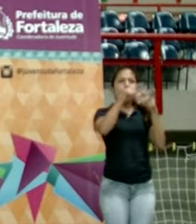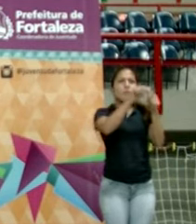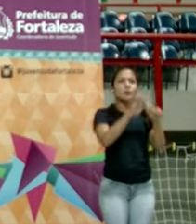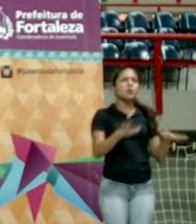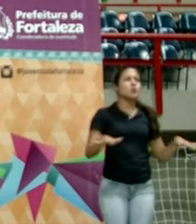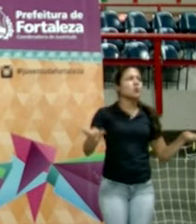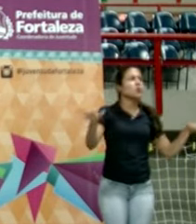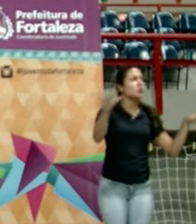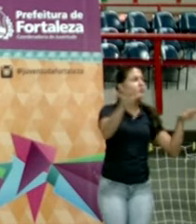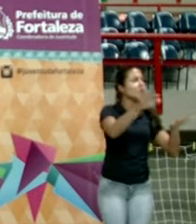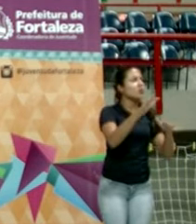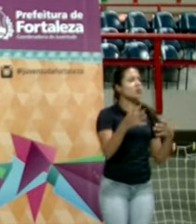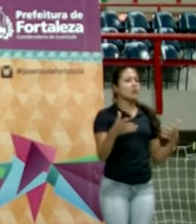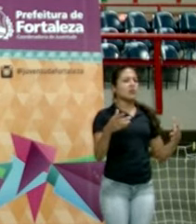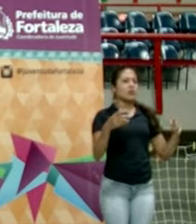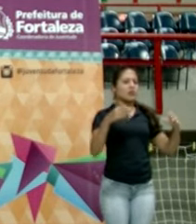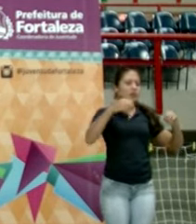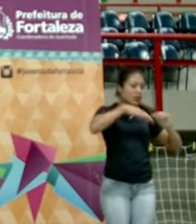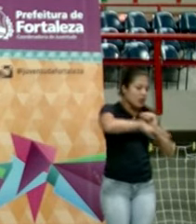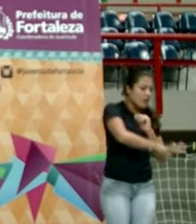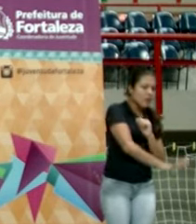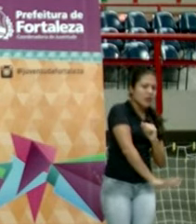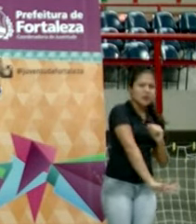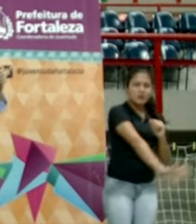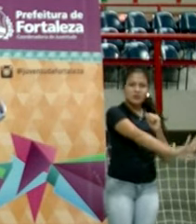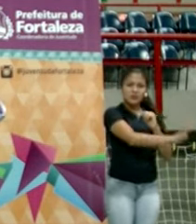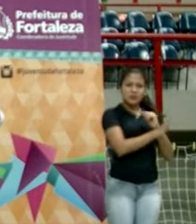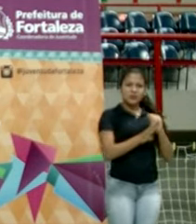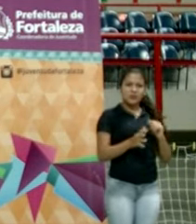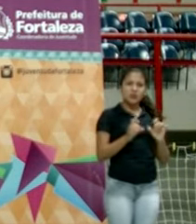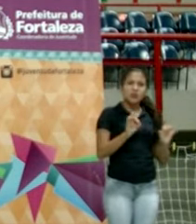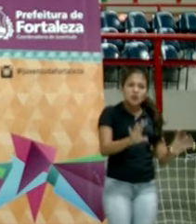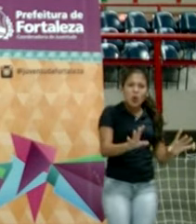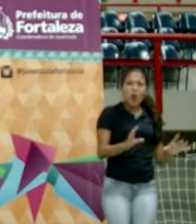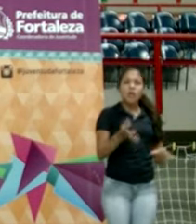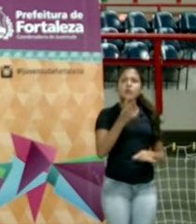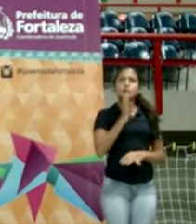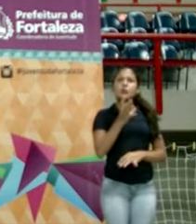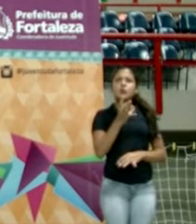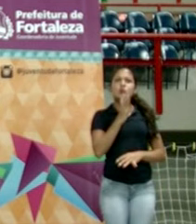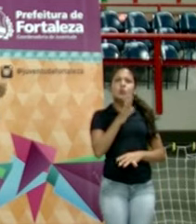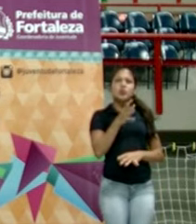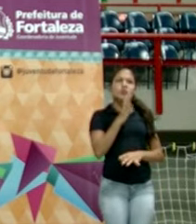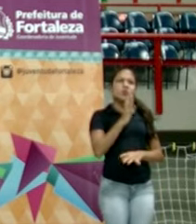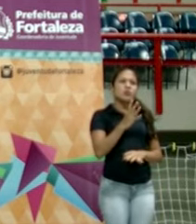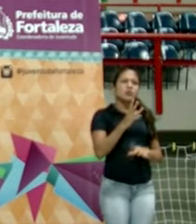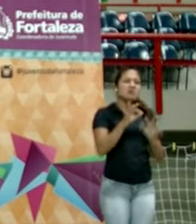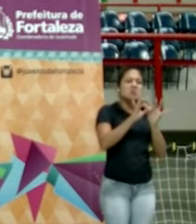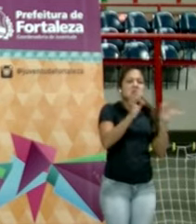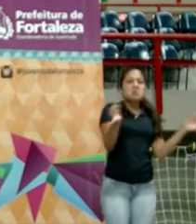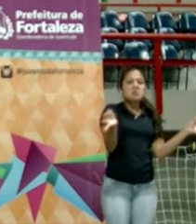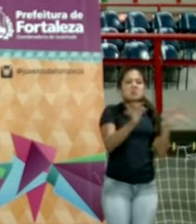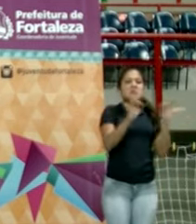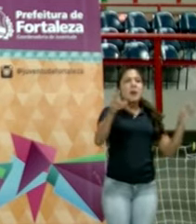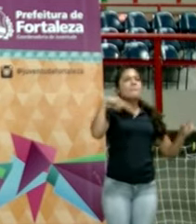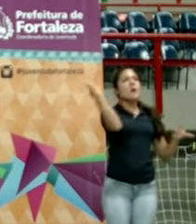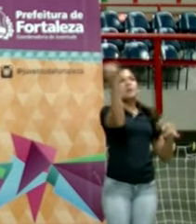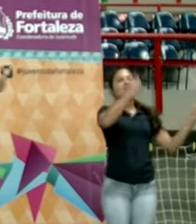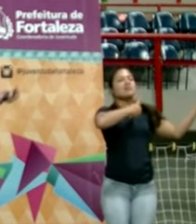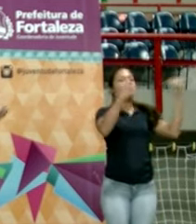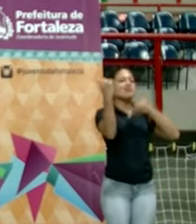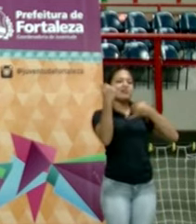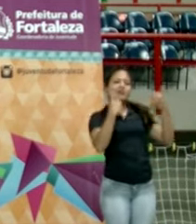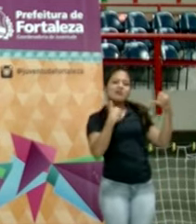da caverna, que você apenas conhece, né, uma parte desse mundo, apenas aquilo que os seus sentidos